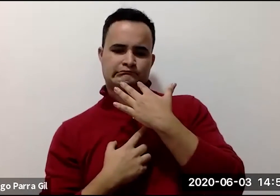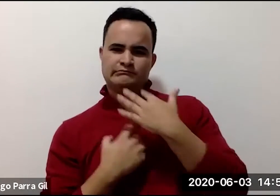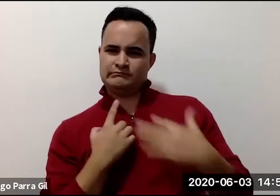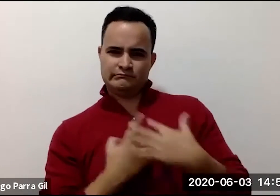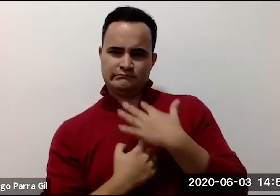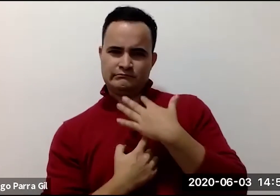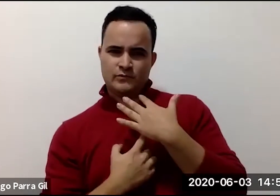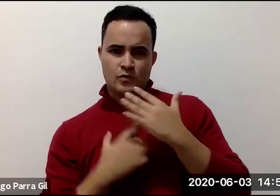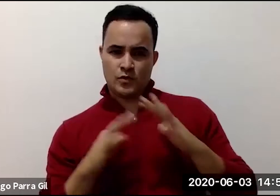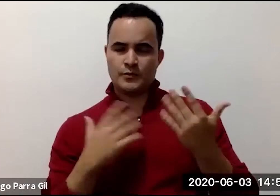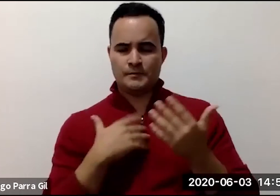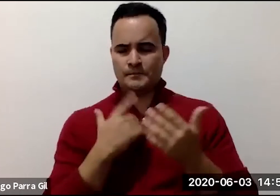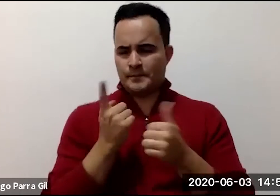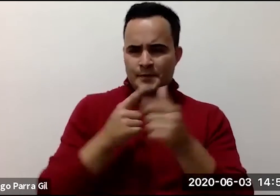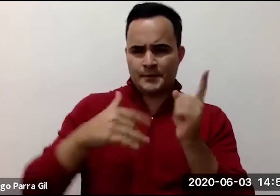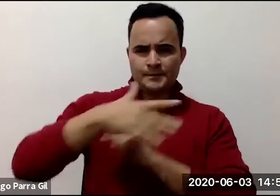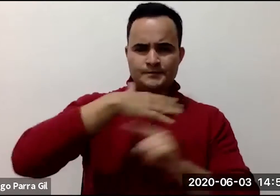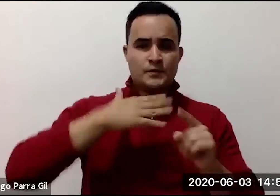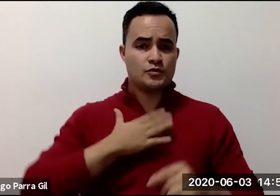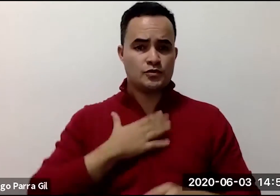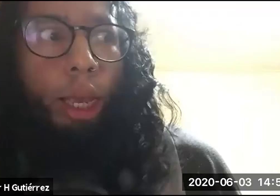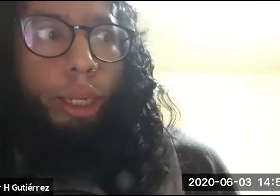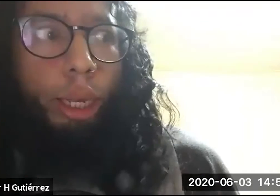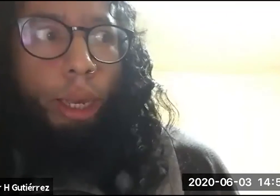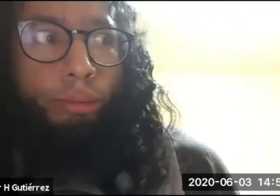enfermedad degenerativa crónica,